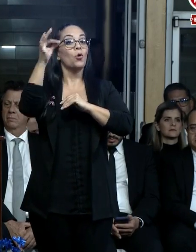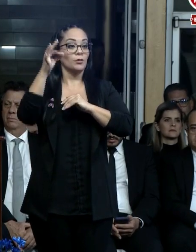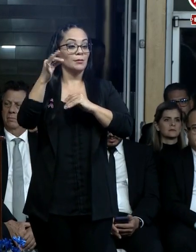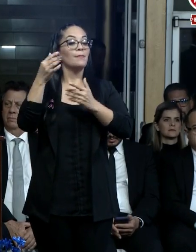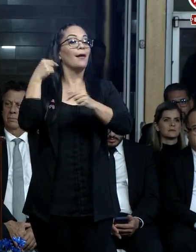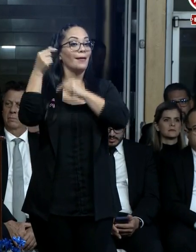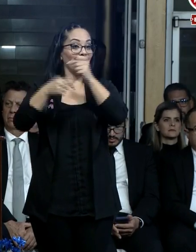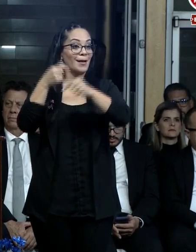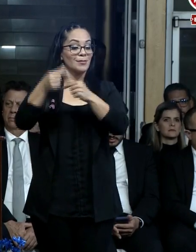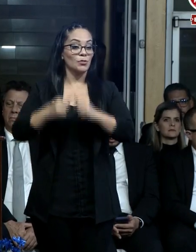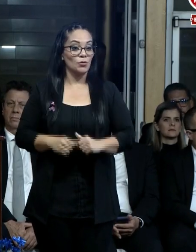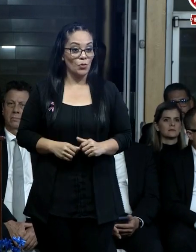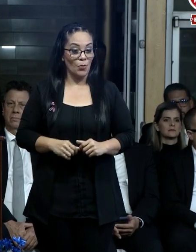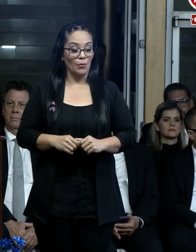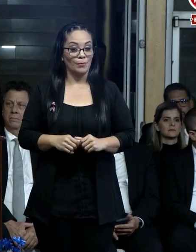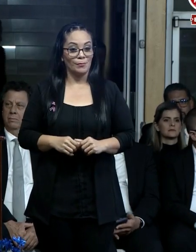generación.